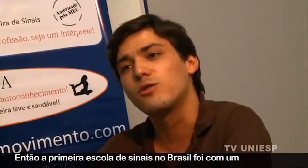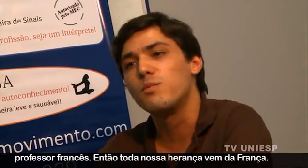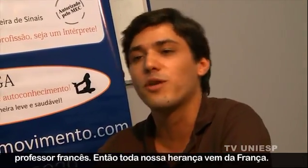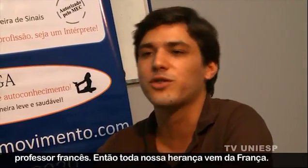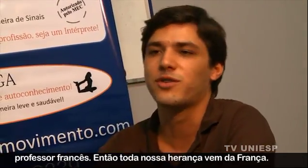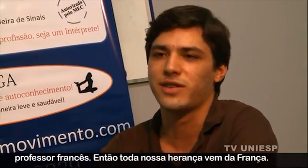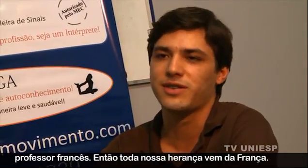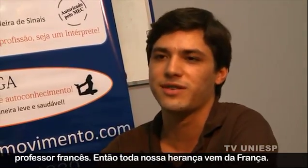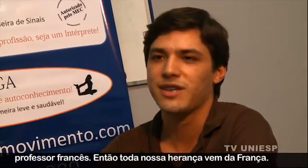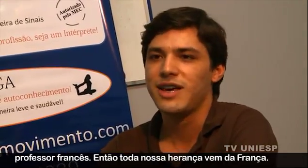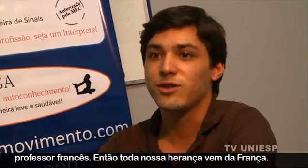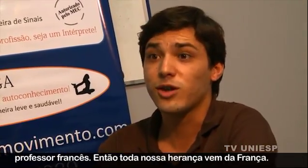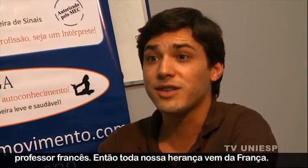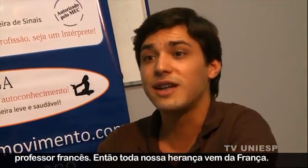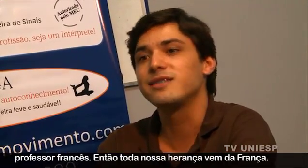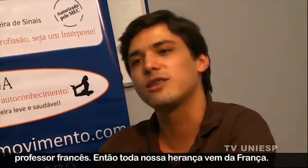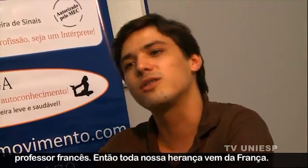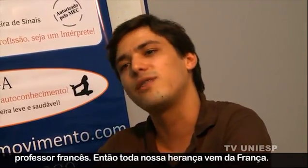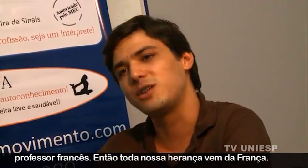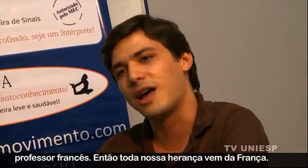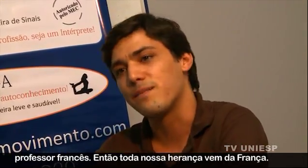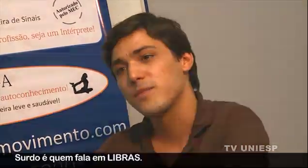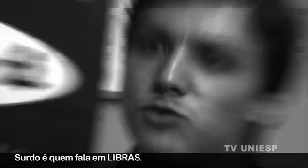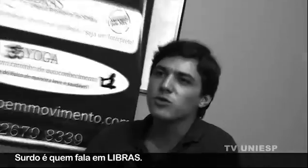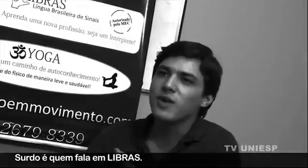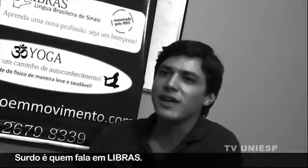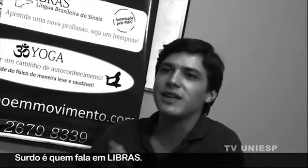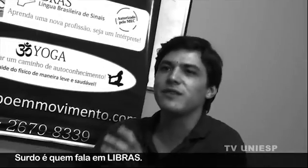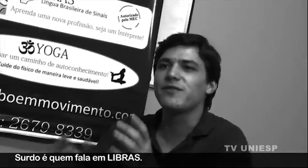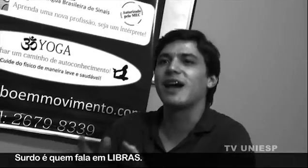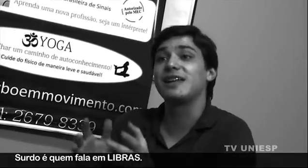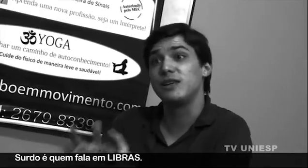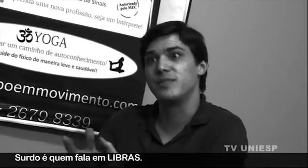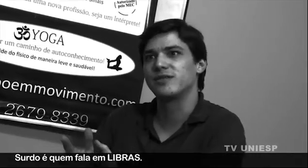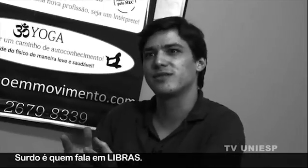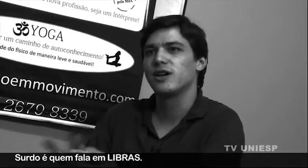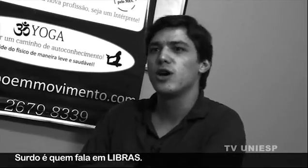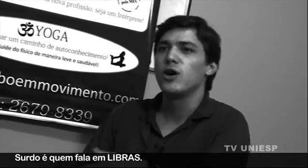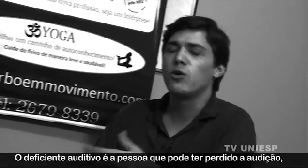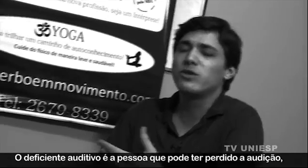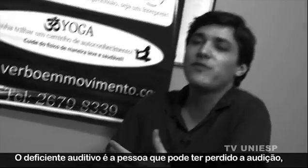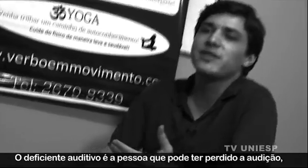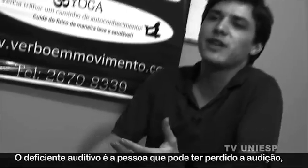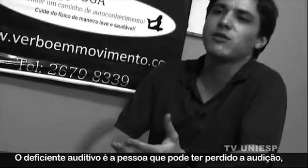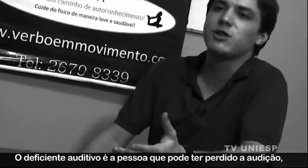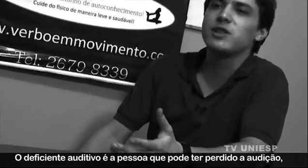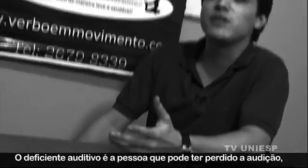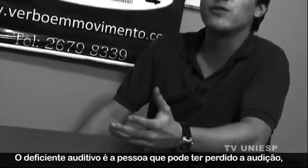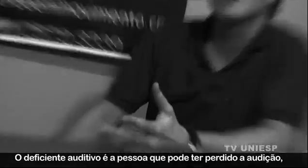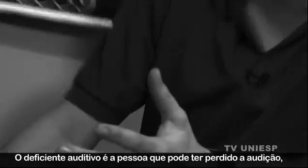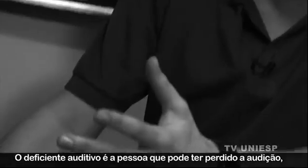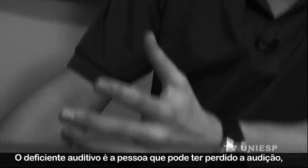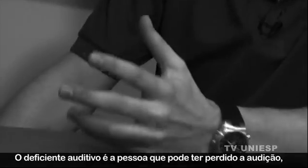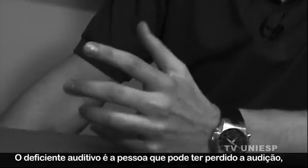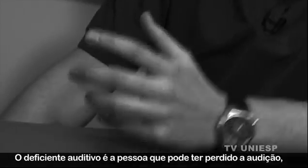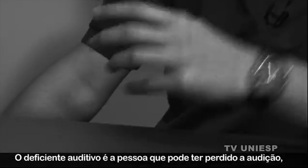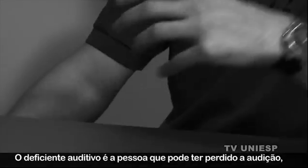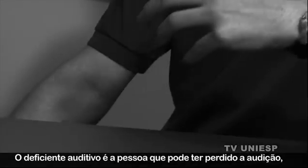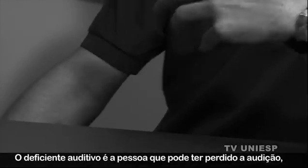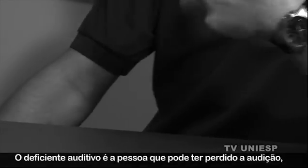um professor francês. Então, a nossa herança toda vem de lá. Surdo é aquele que fala em Libras. O deficiente auditivo é aquela pessoa que ela pode até